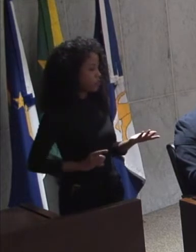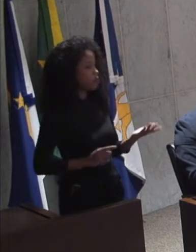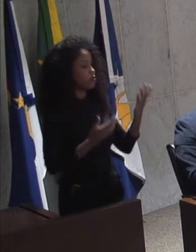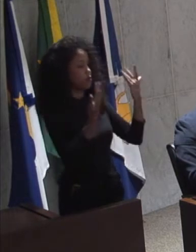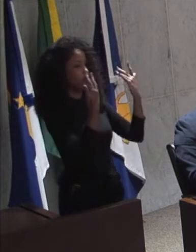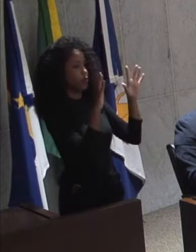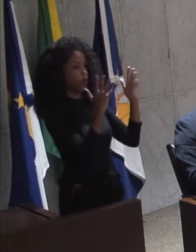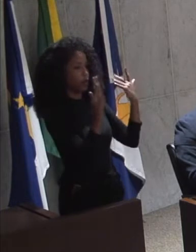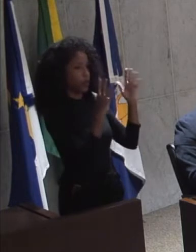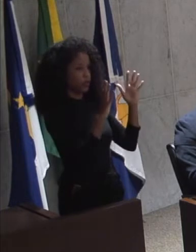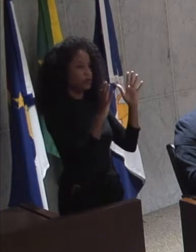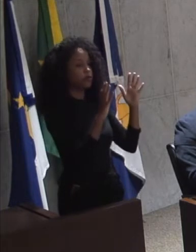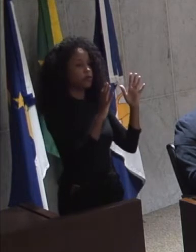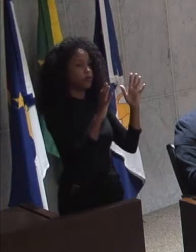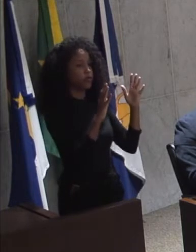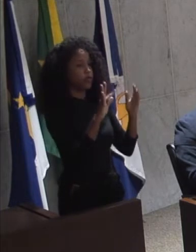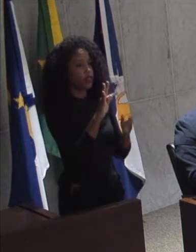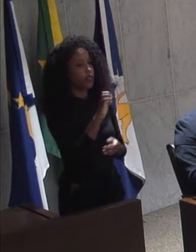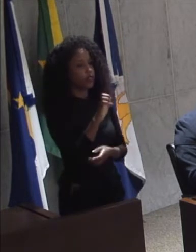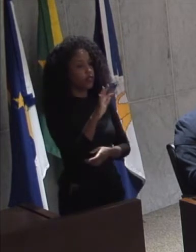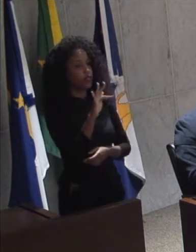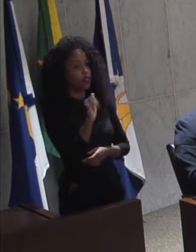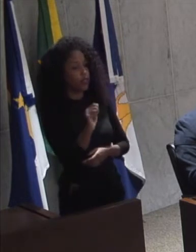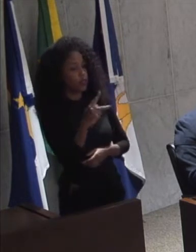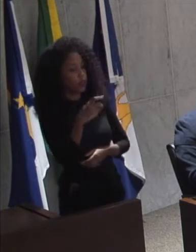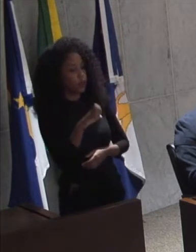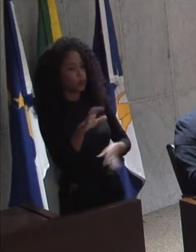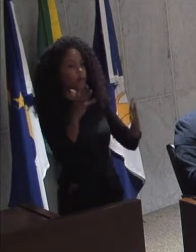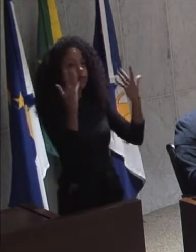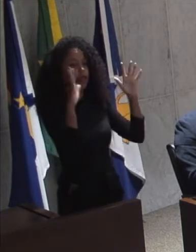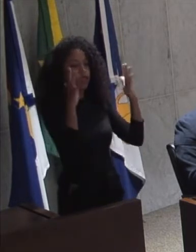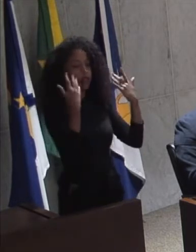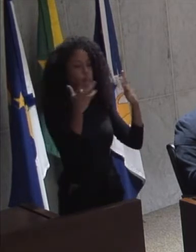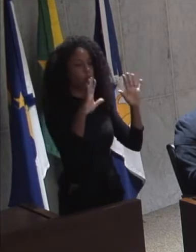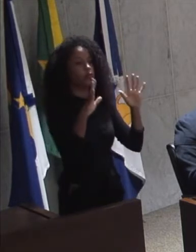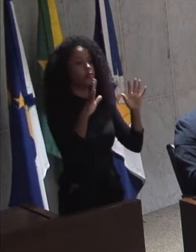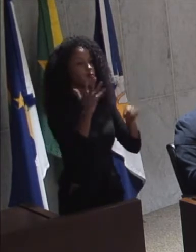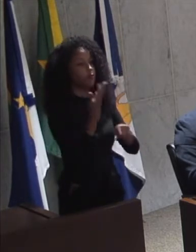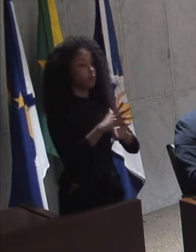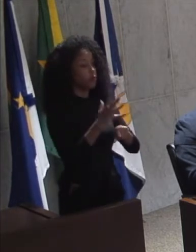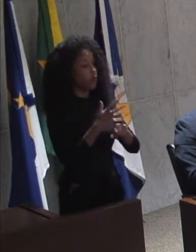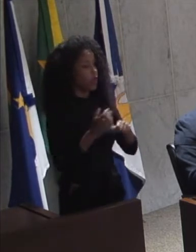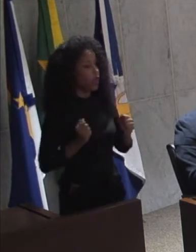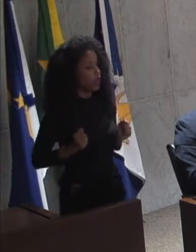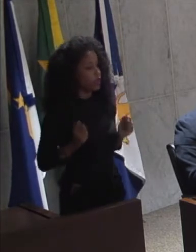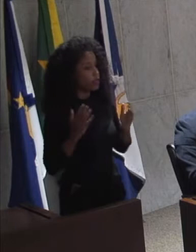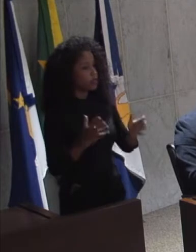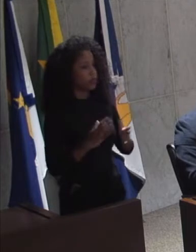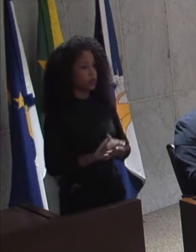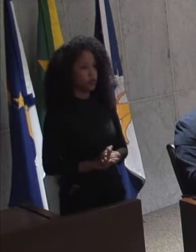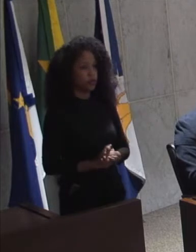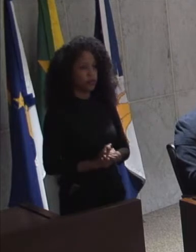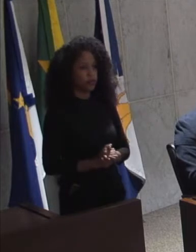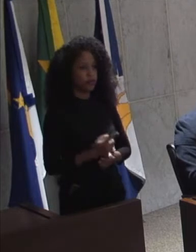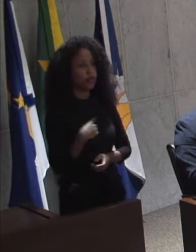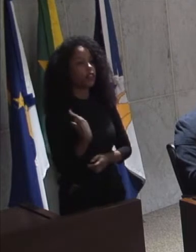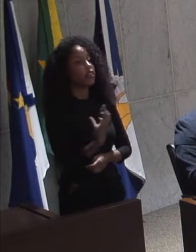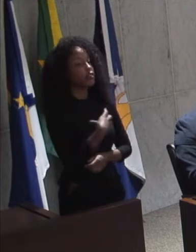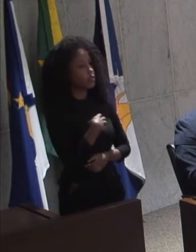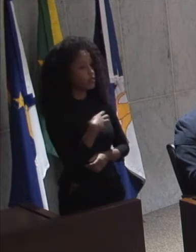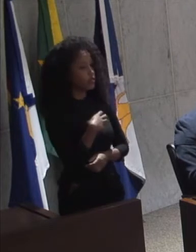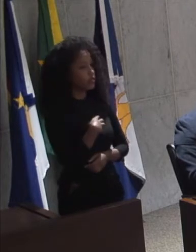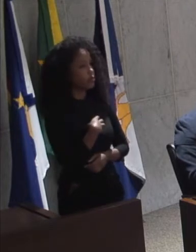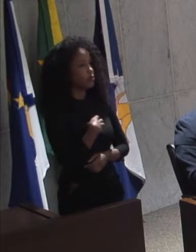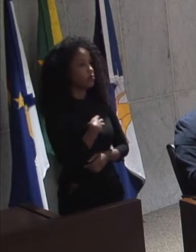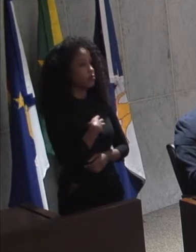parabéns. Parabéns, FETAP, parabéns pela essa iniciativa. Nós saímos muito bem da nossa